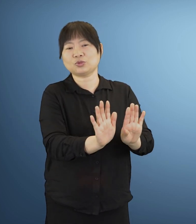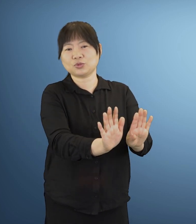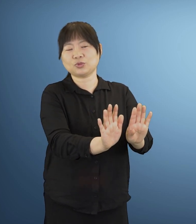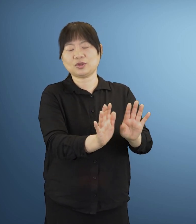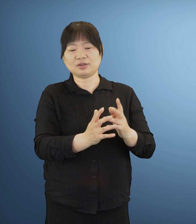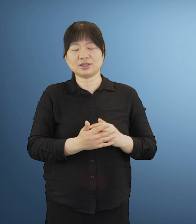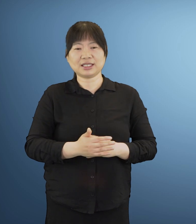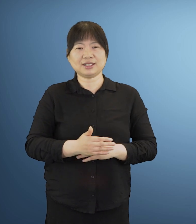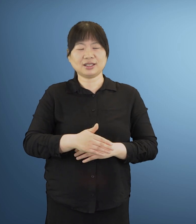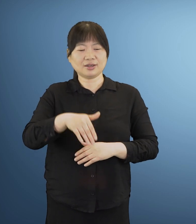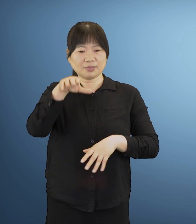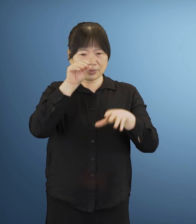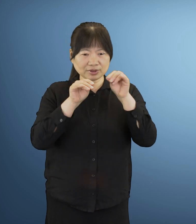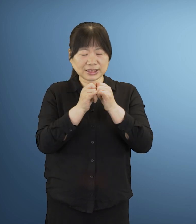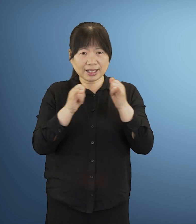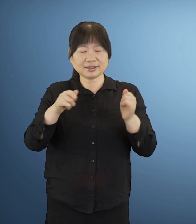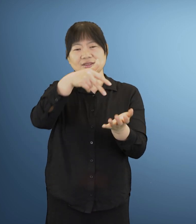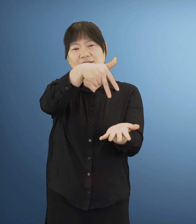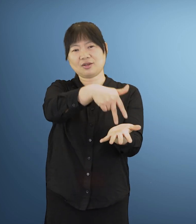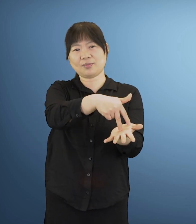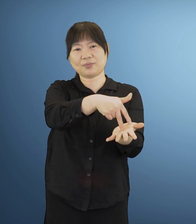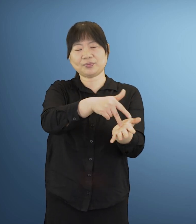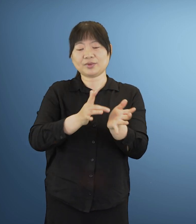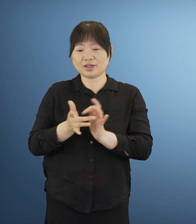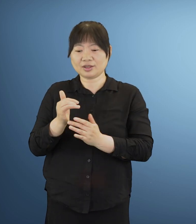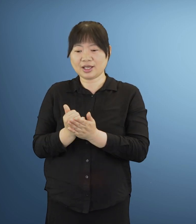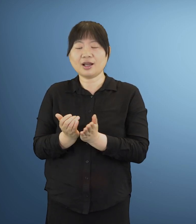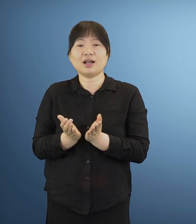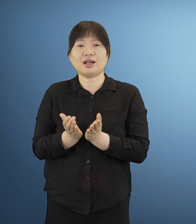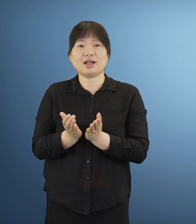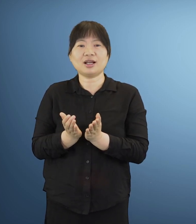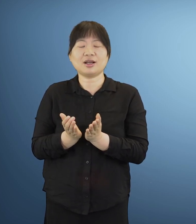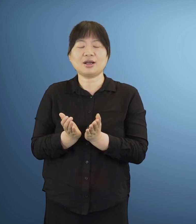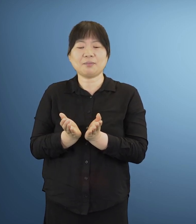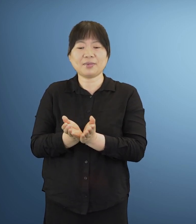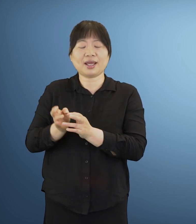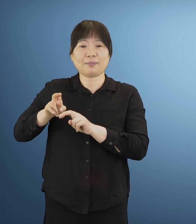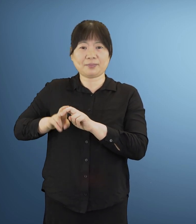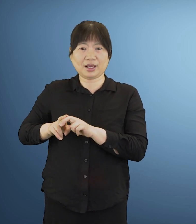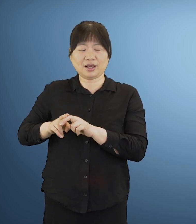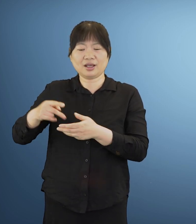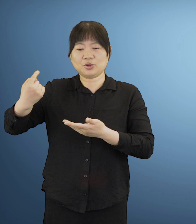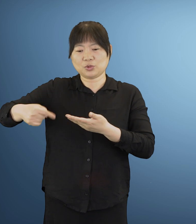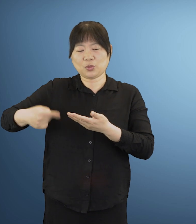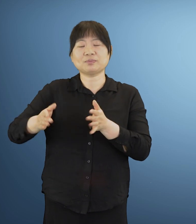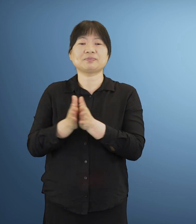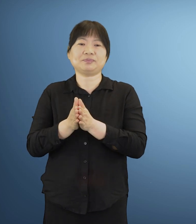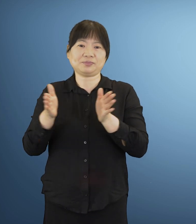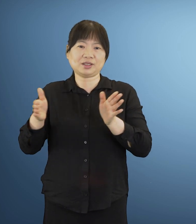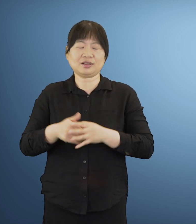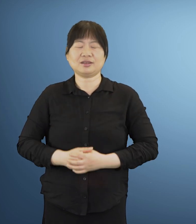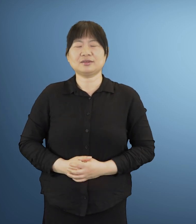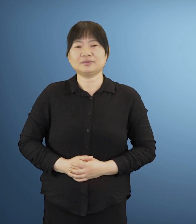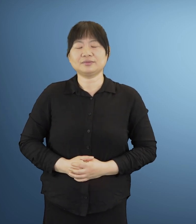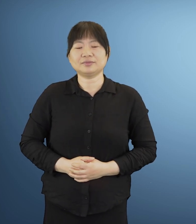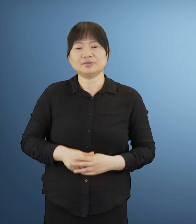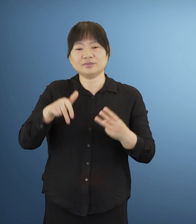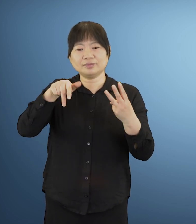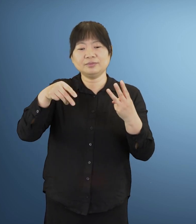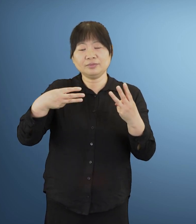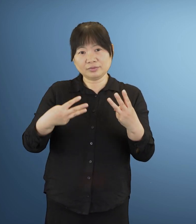서고 예수님은 배에 앉아서 교훈을 시작하십니다. 그러면서